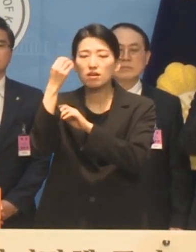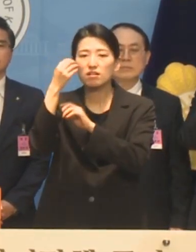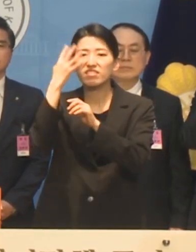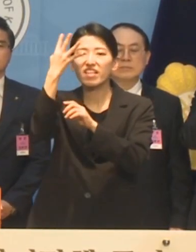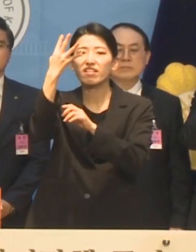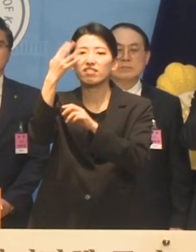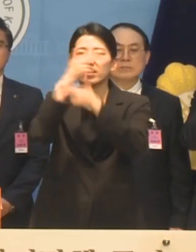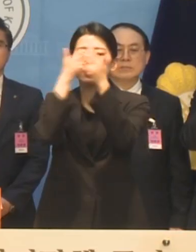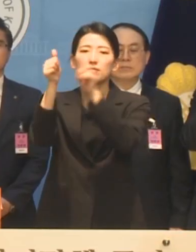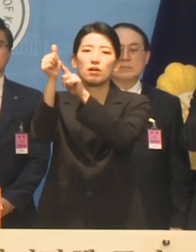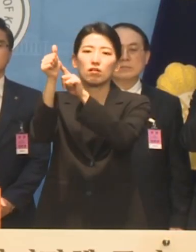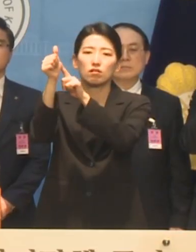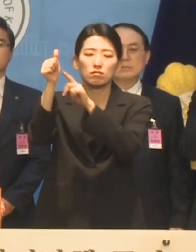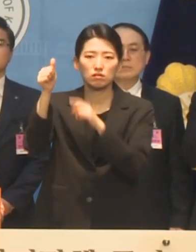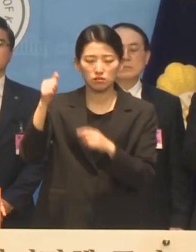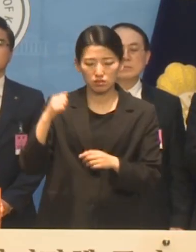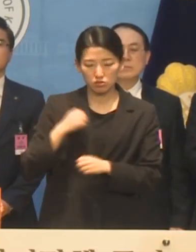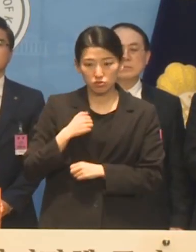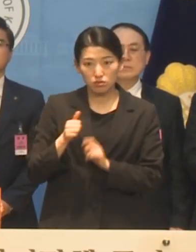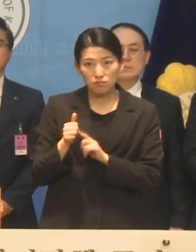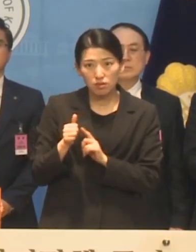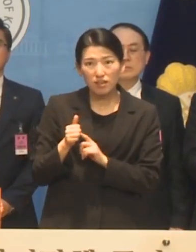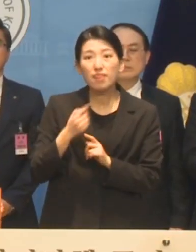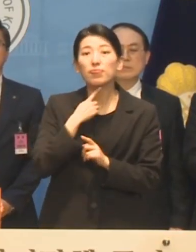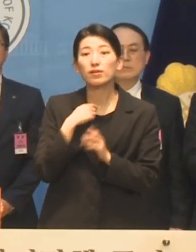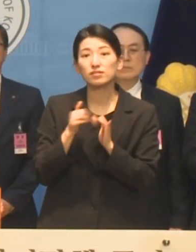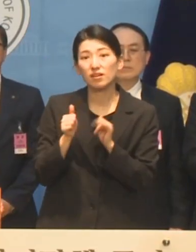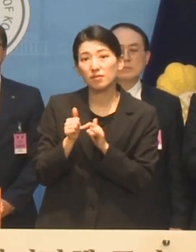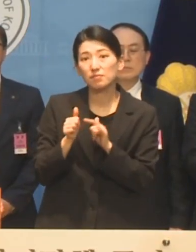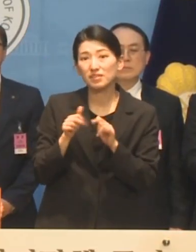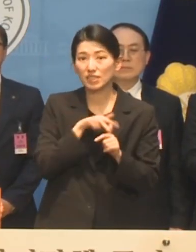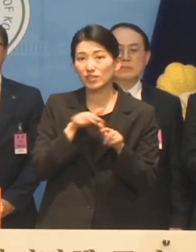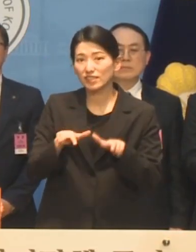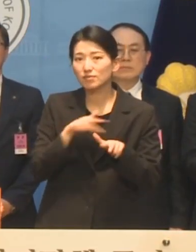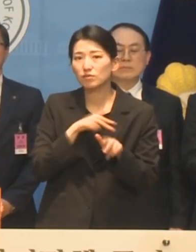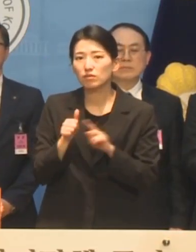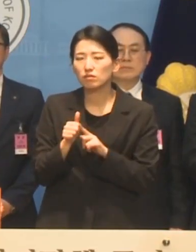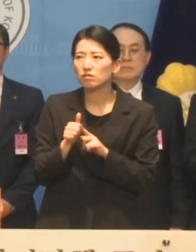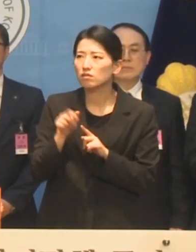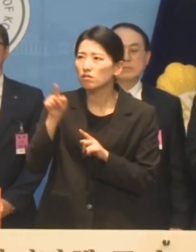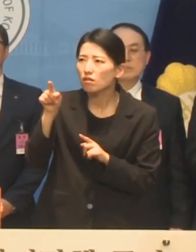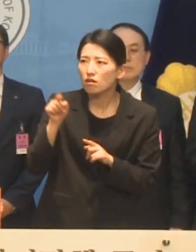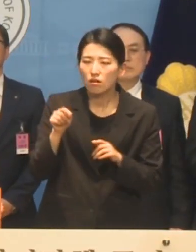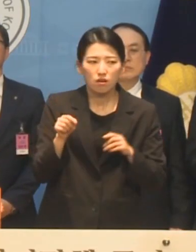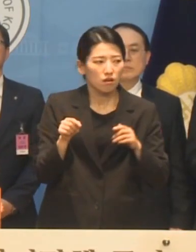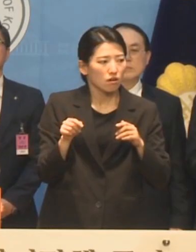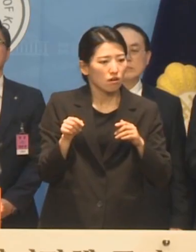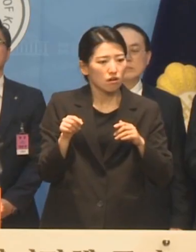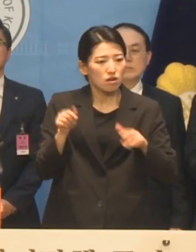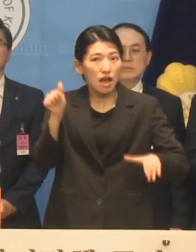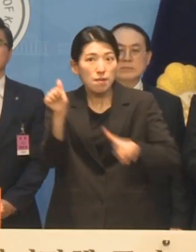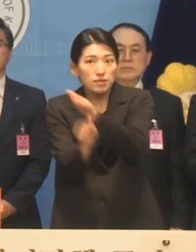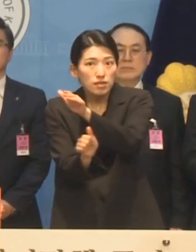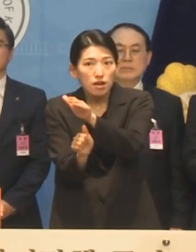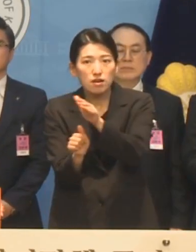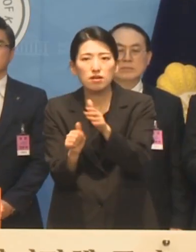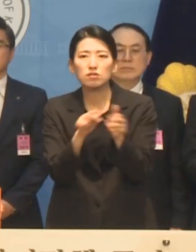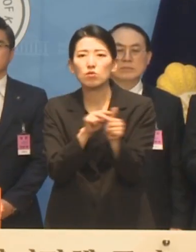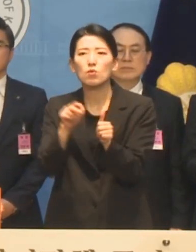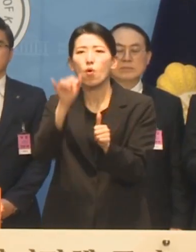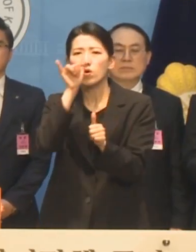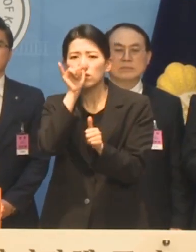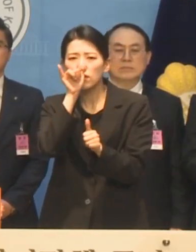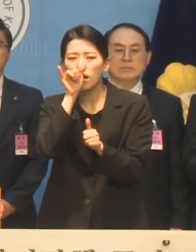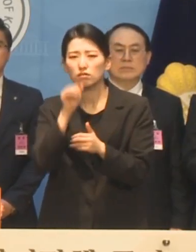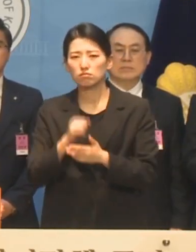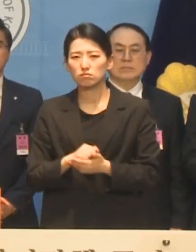흘리자 장신대 모 교수가 암살 계획에 성공을 빈다라고 한 워딩을 문제 삼아서 사냥개가 마치